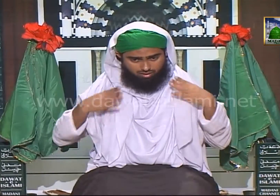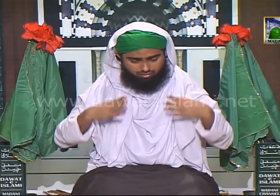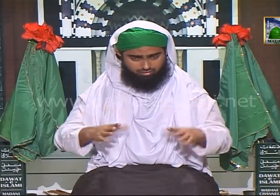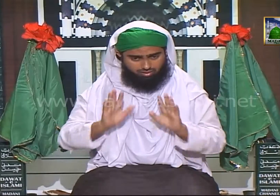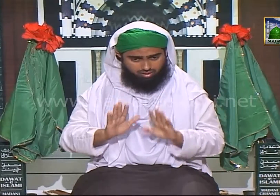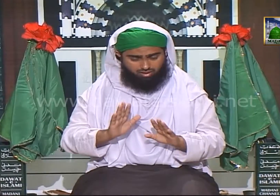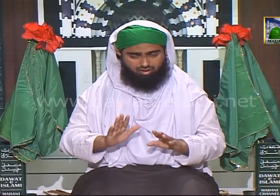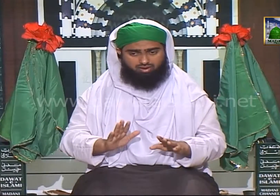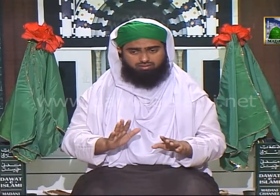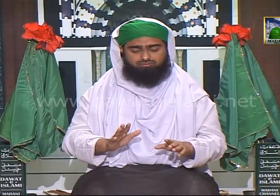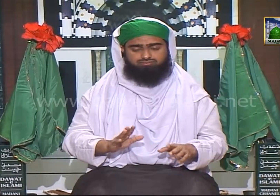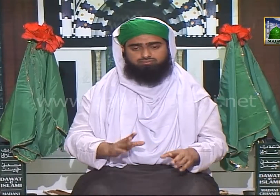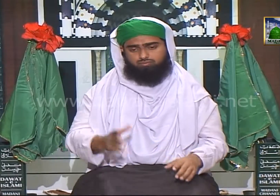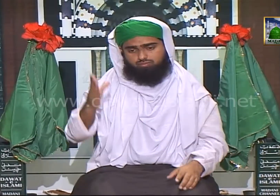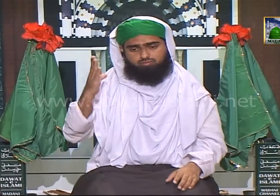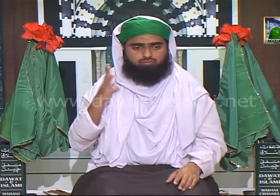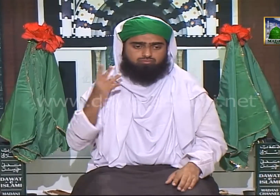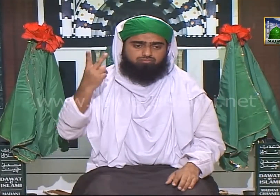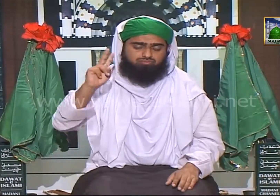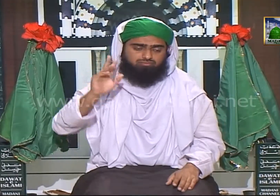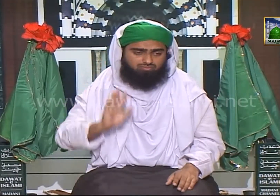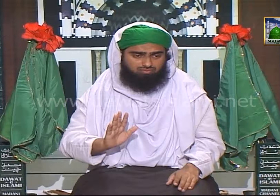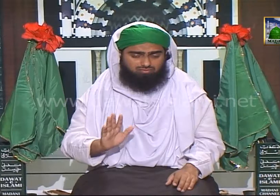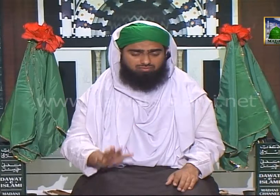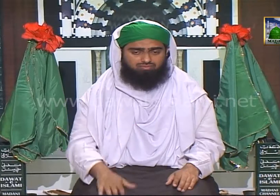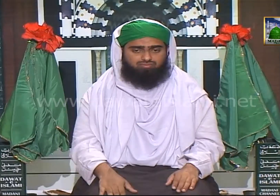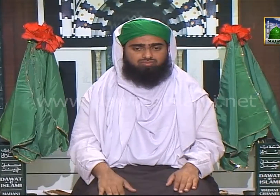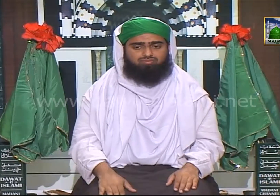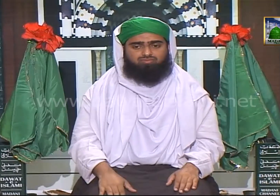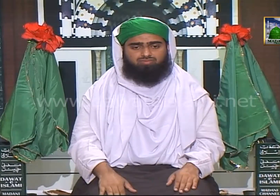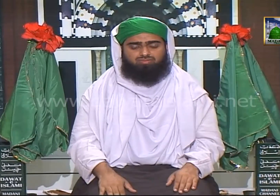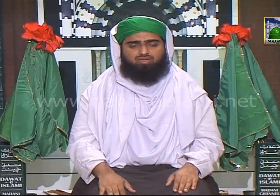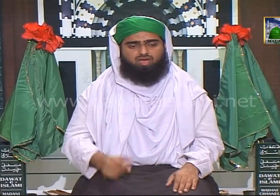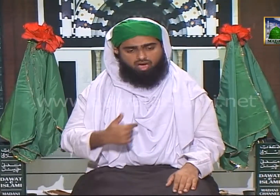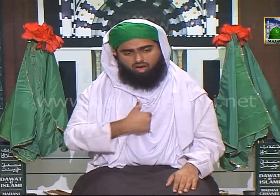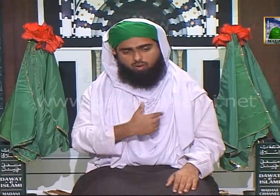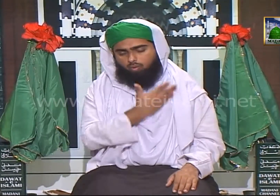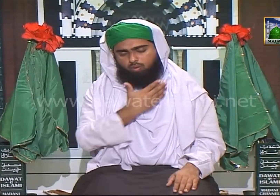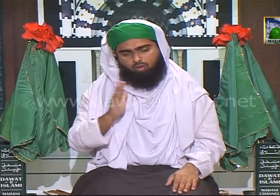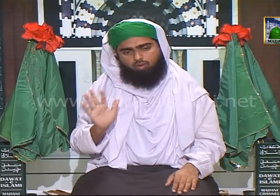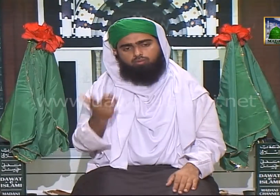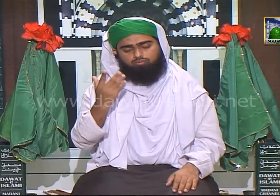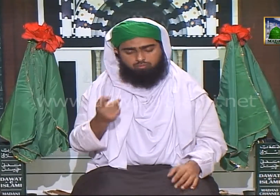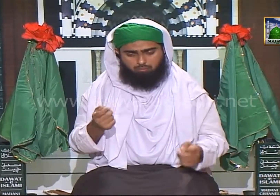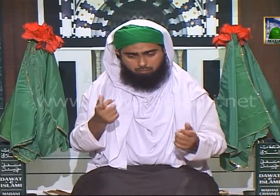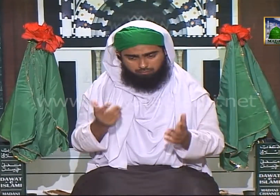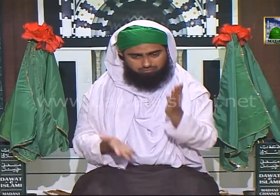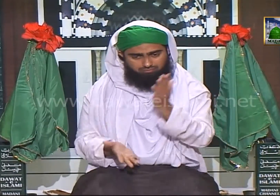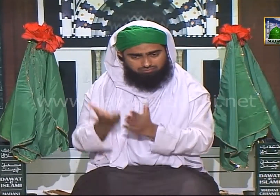جیسے اللہ کی راہ میں لڑنے والا۔ اور اگر یہ مقصد نہیں، مقصد یہ حدیث شریف فرمایا کہ اگر کسی کا مقصد یہ کہ مال اس